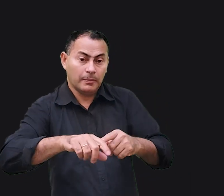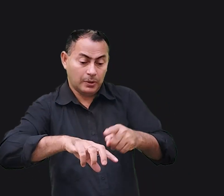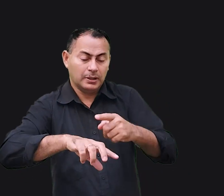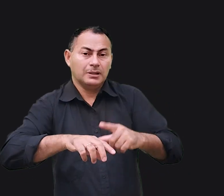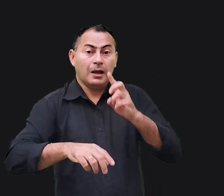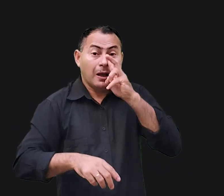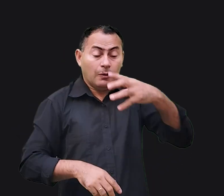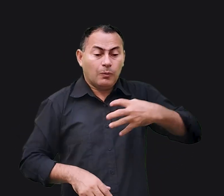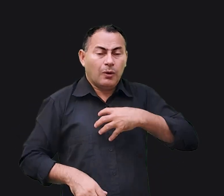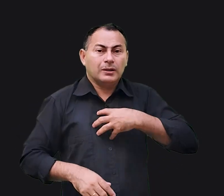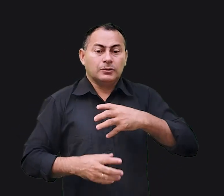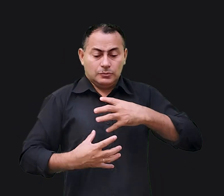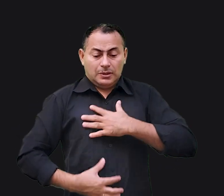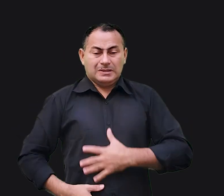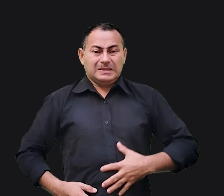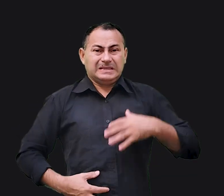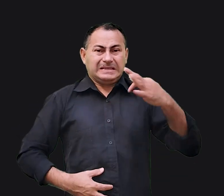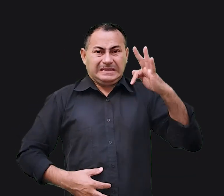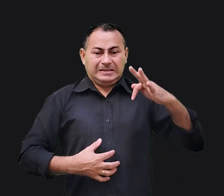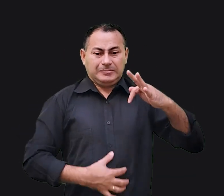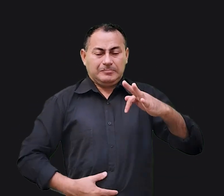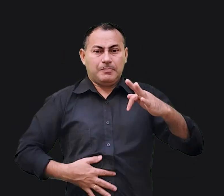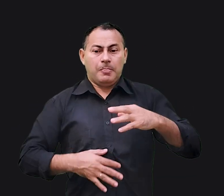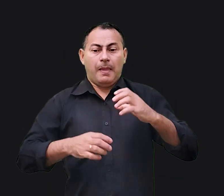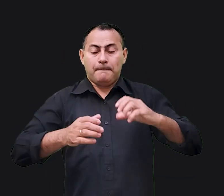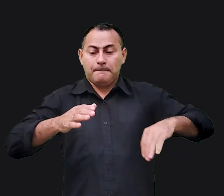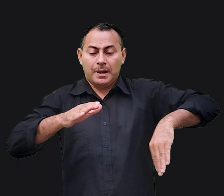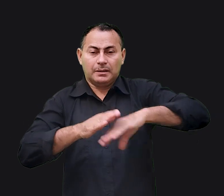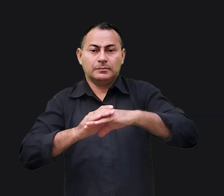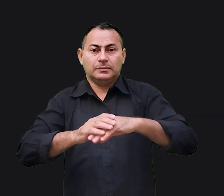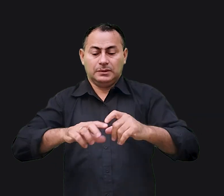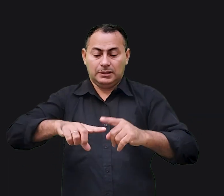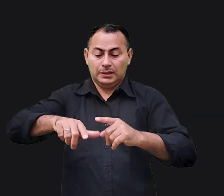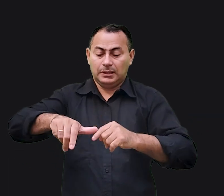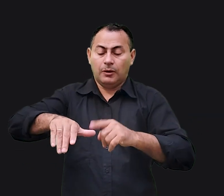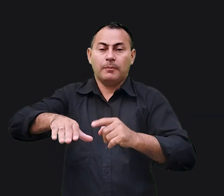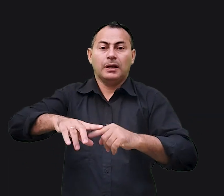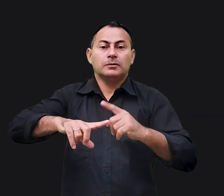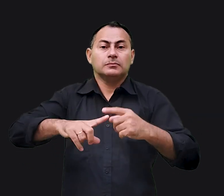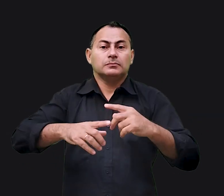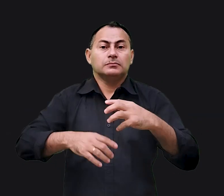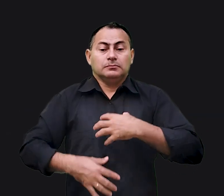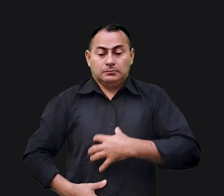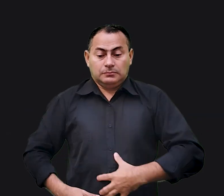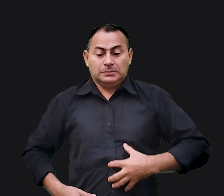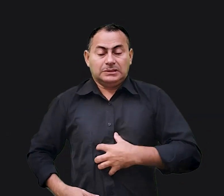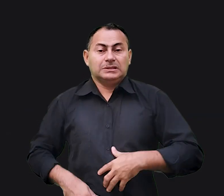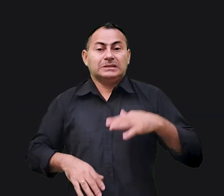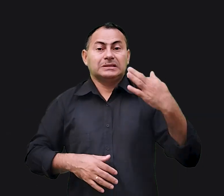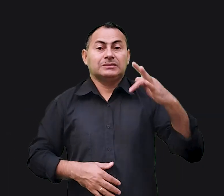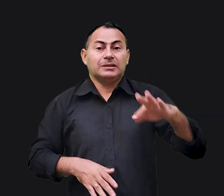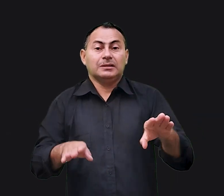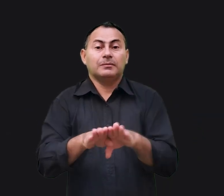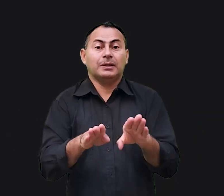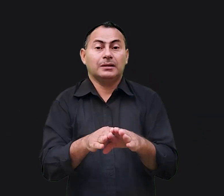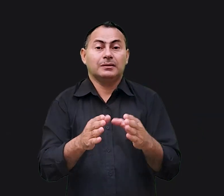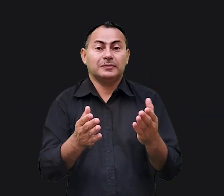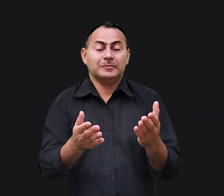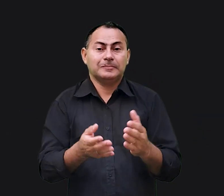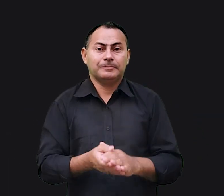dores fortíssimas no estômago. A pancada tinha sido no dedão do pé, mas o meu estômago estava doendo também.